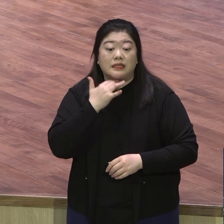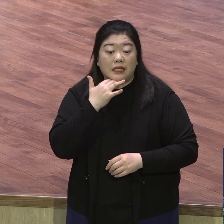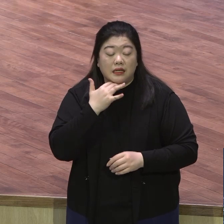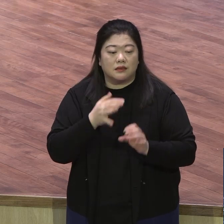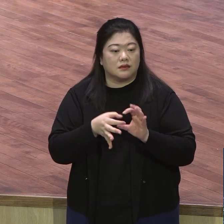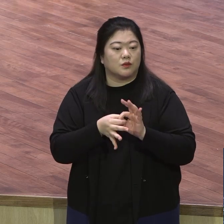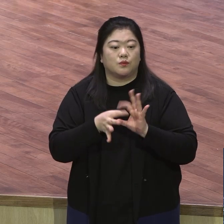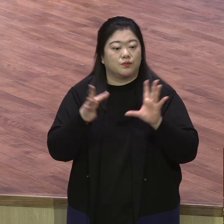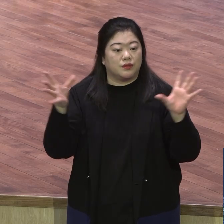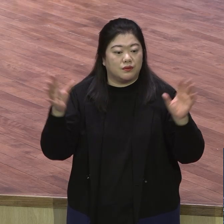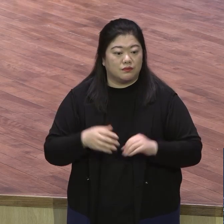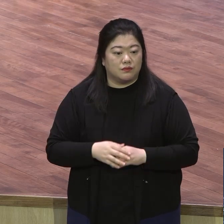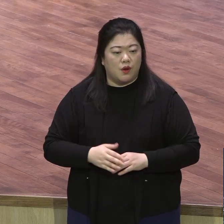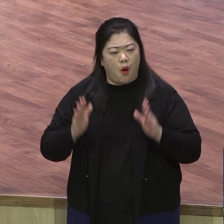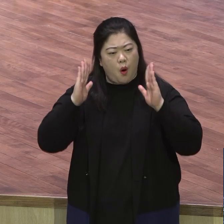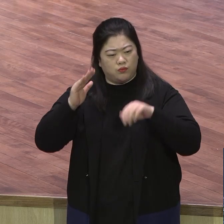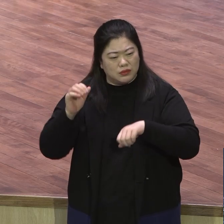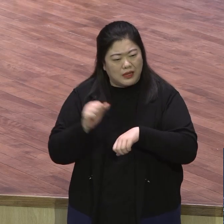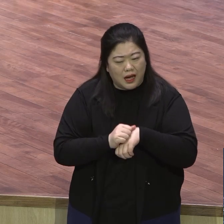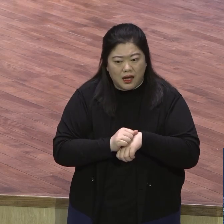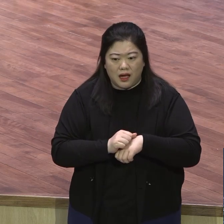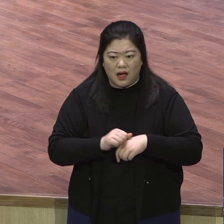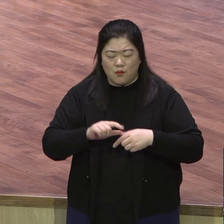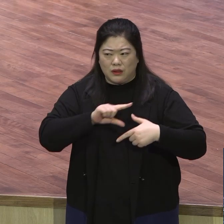지휘와 부와 상관없어요.